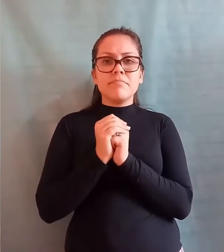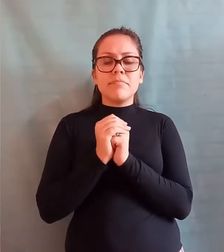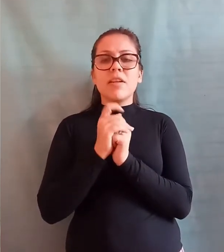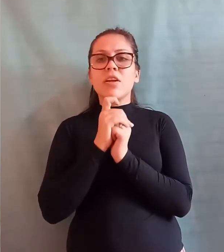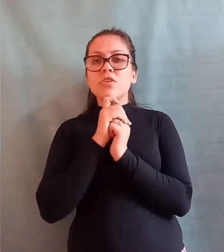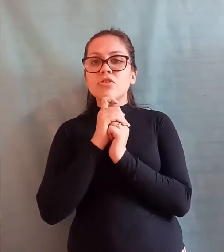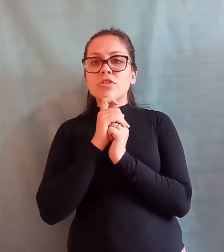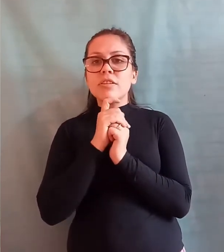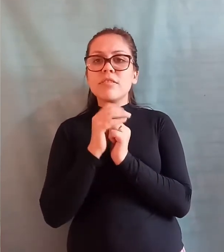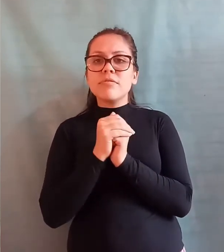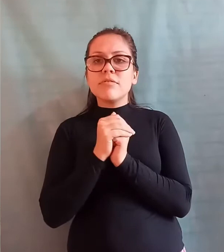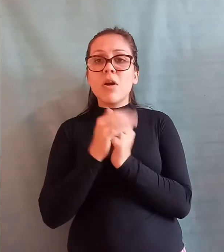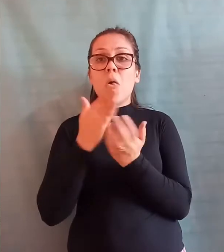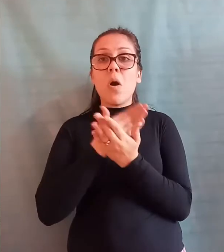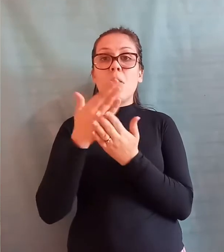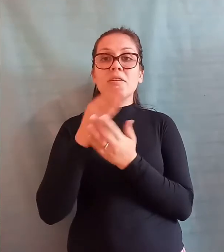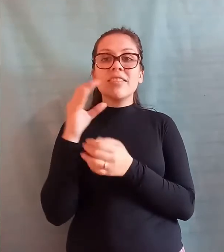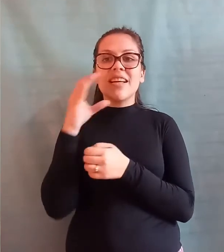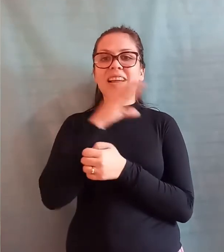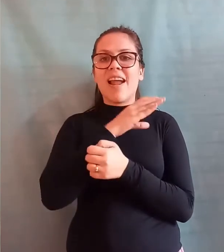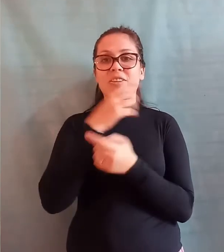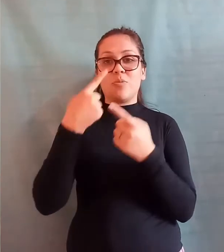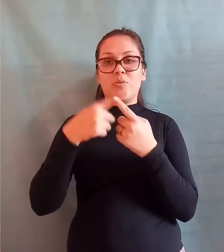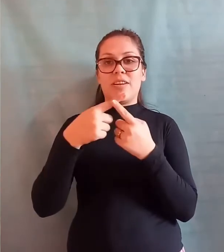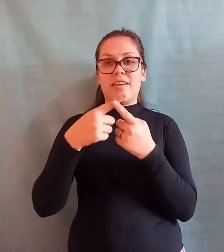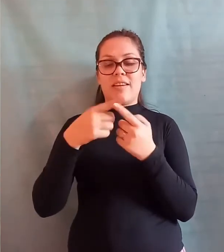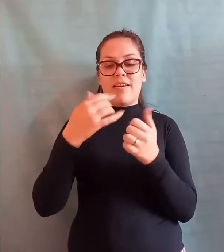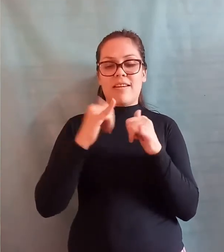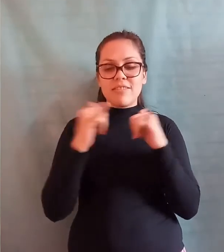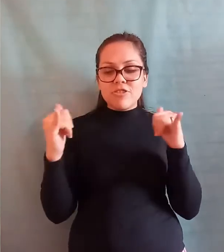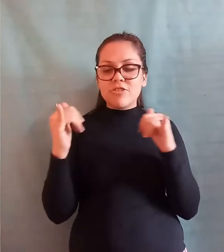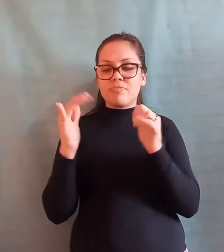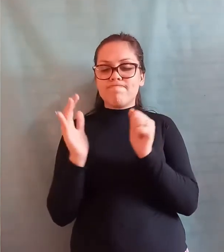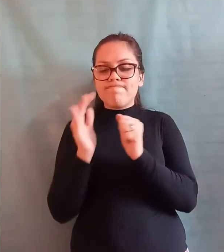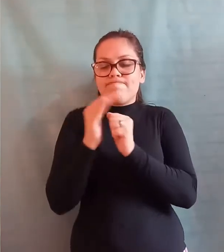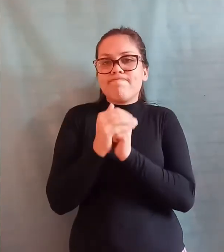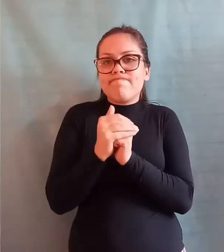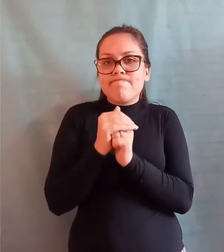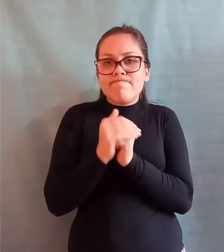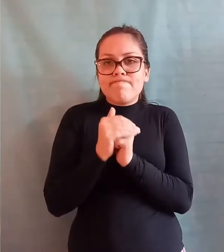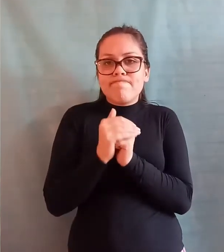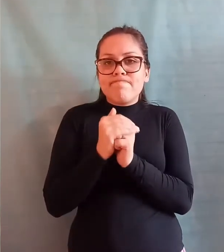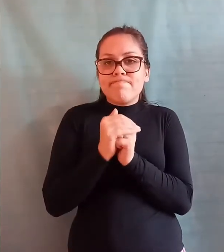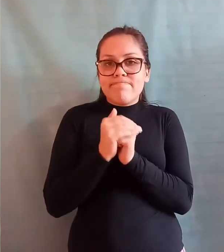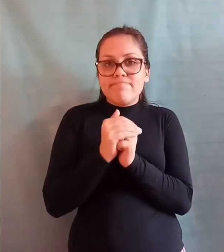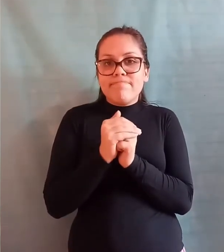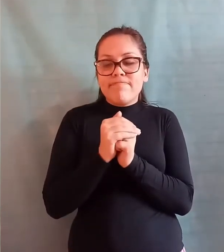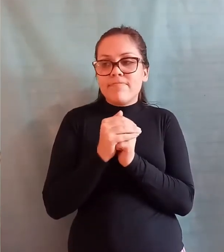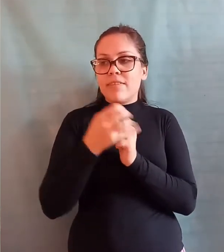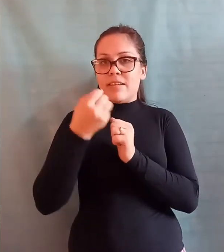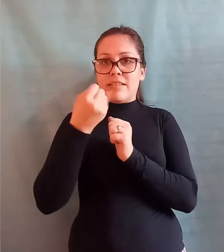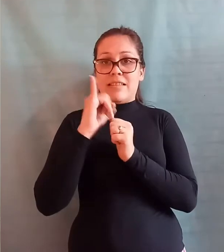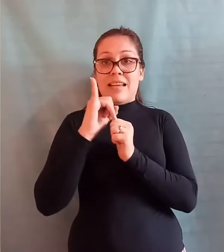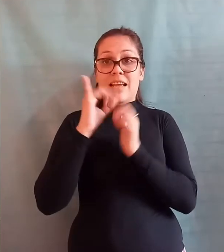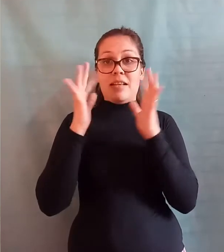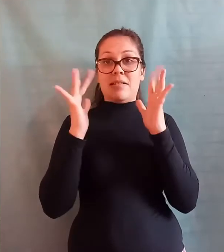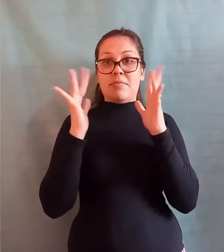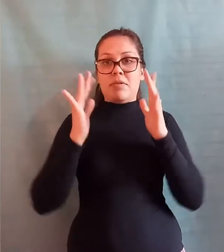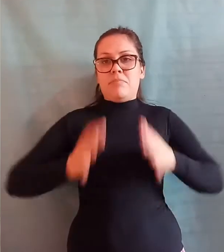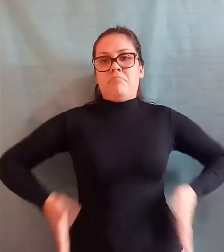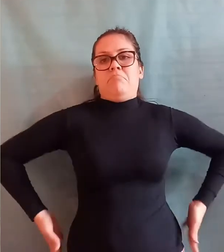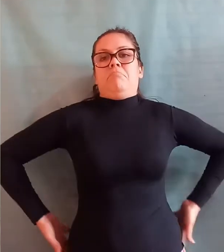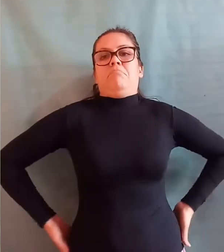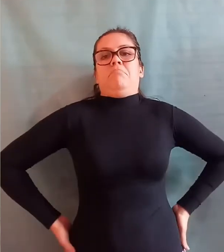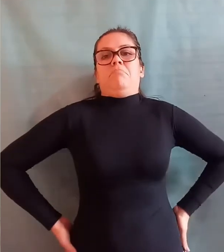estão geladas, elas começam a se aquecer. Eu estou reconduzindo a energia, certo? Quando eu boto as minhas